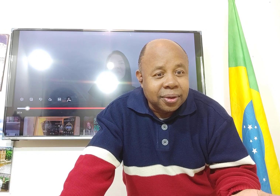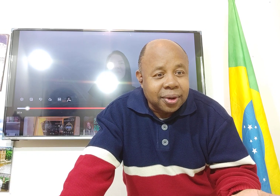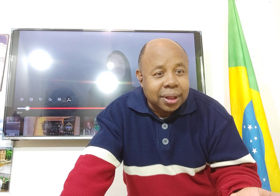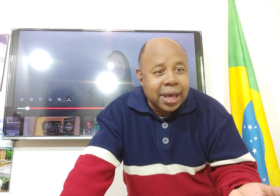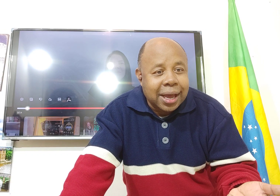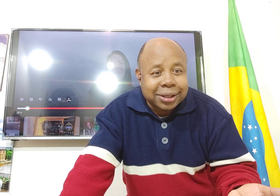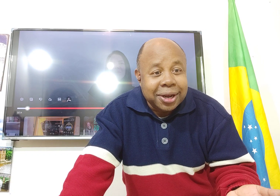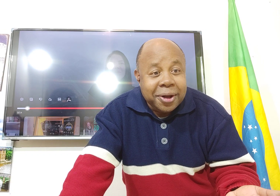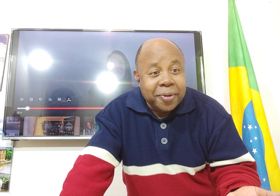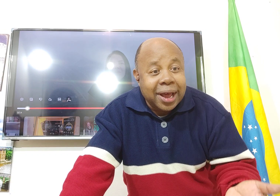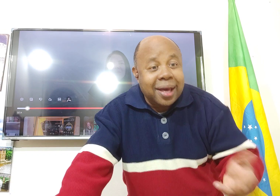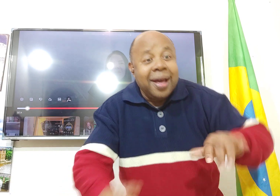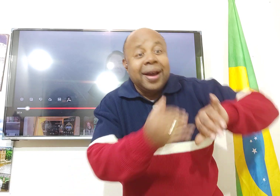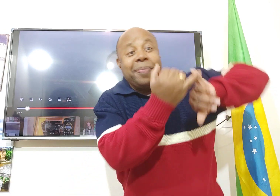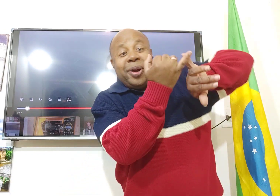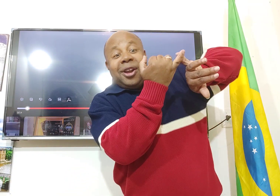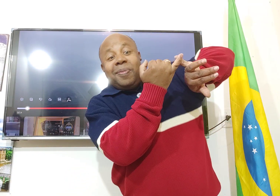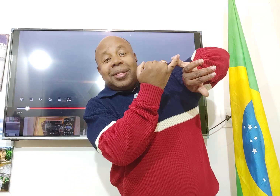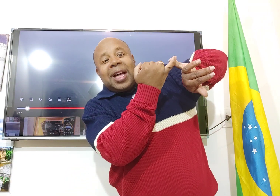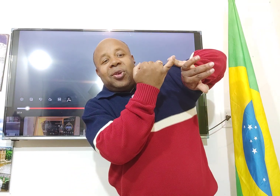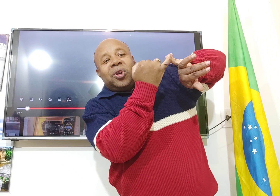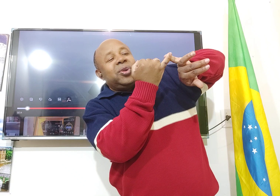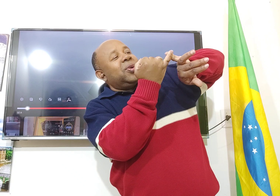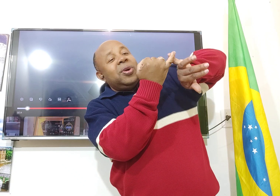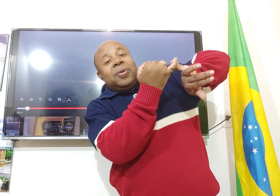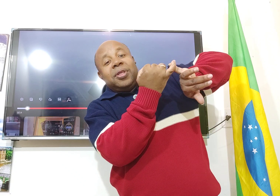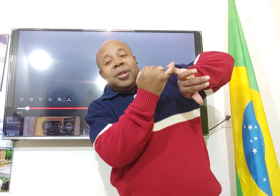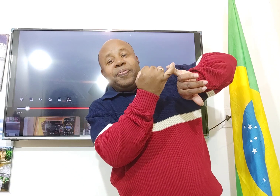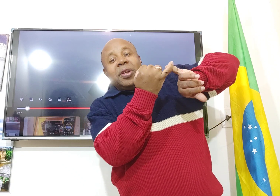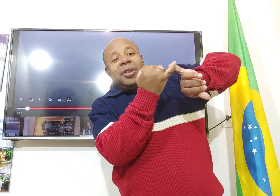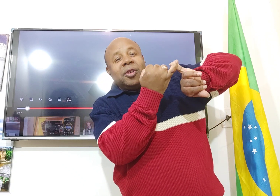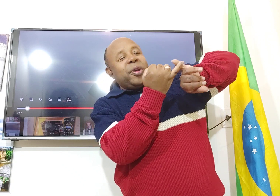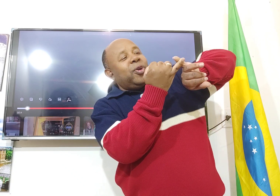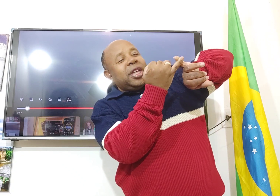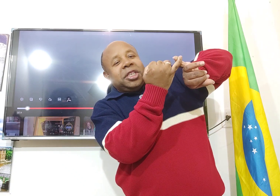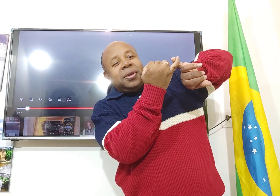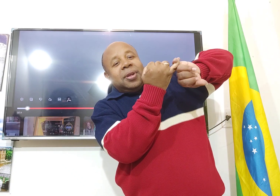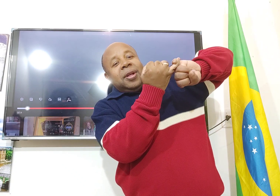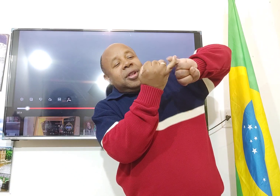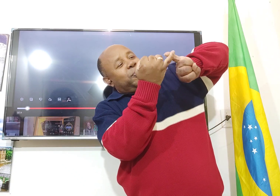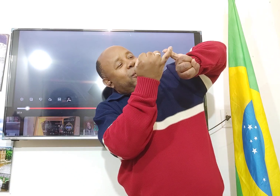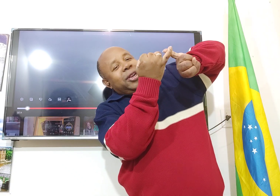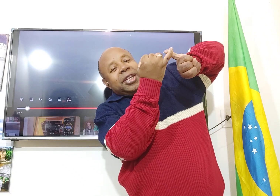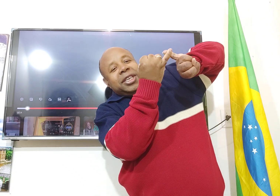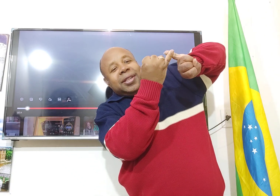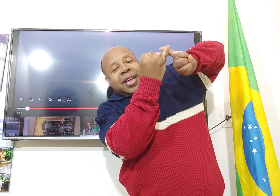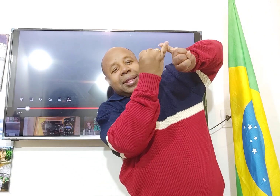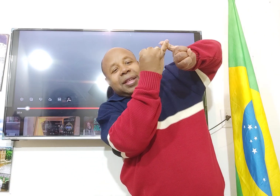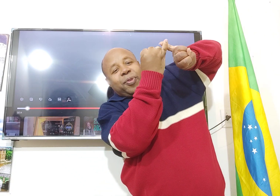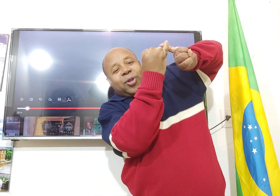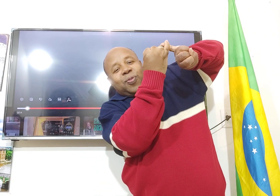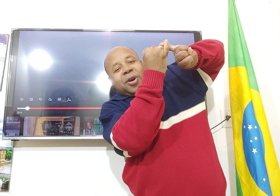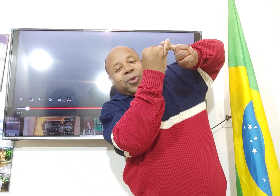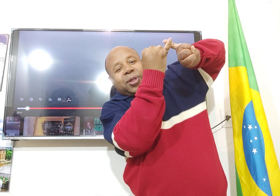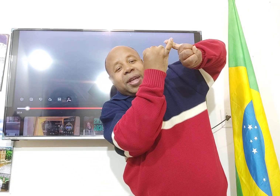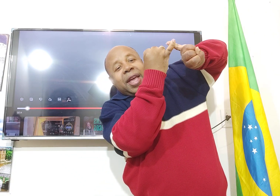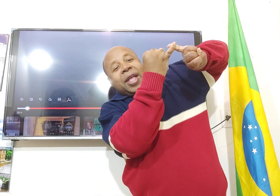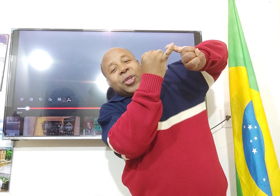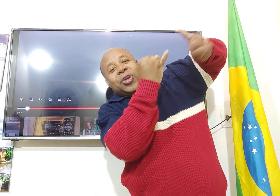O que você acha? O cara perdeu a amizade, cortou. Deus pegou o dedinho dele assim, pôs no meu e falou assim, tô de